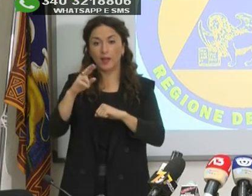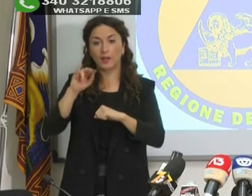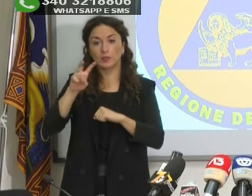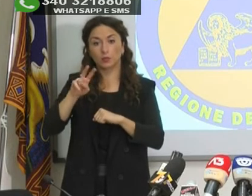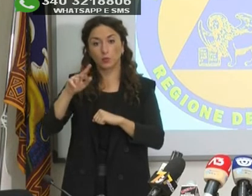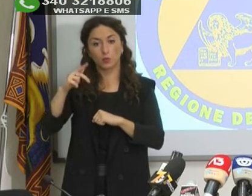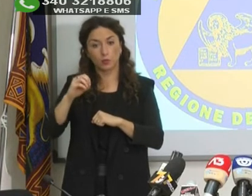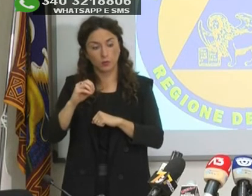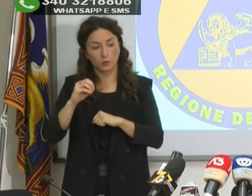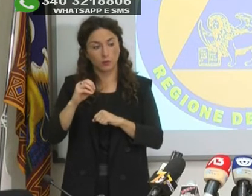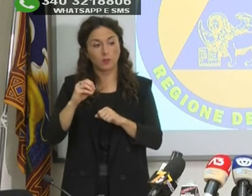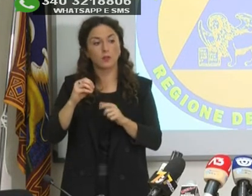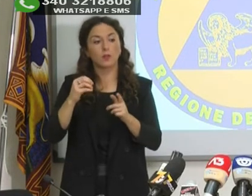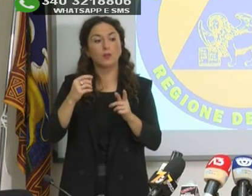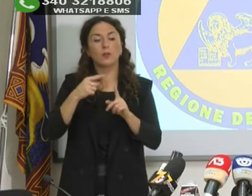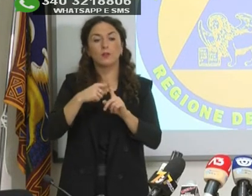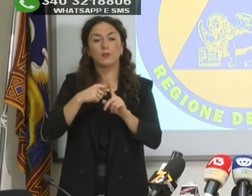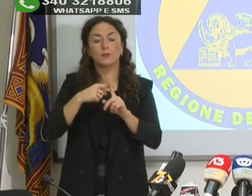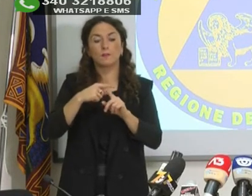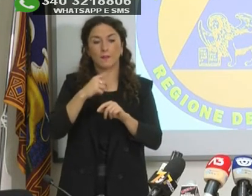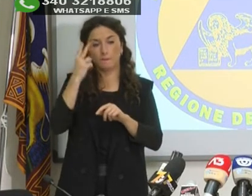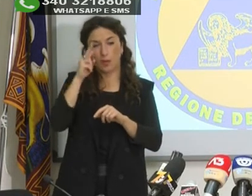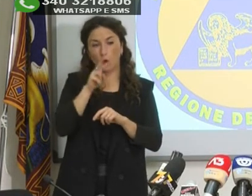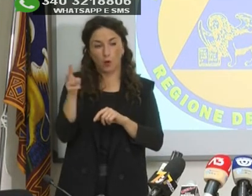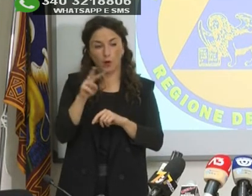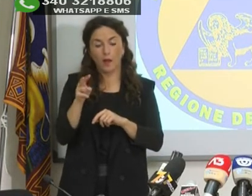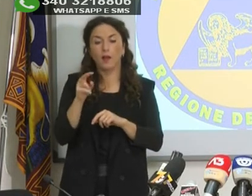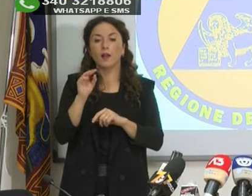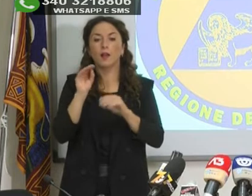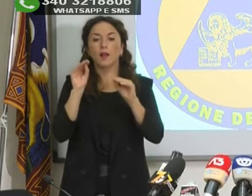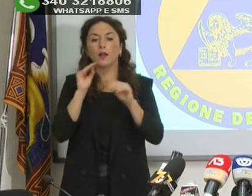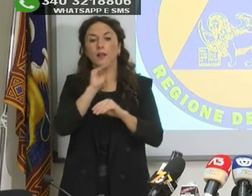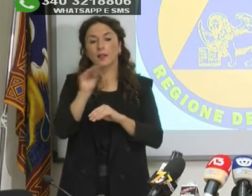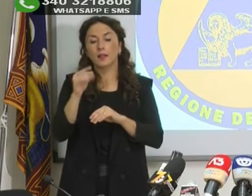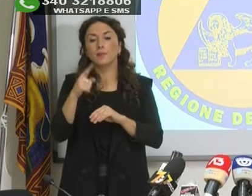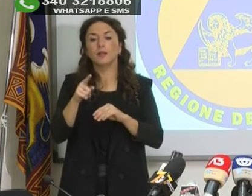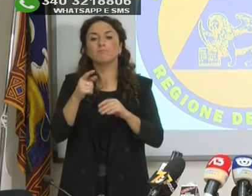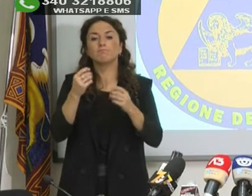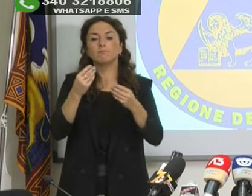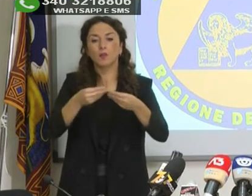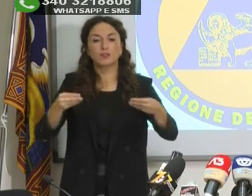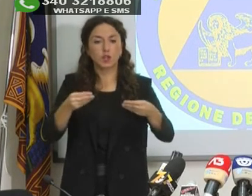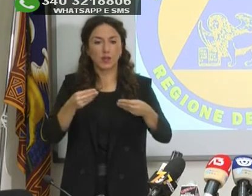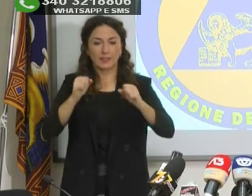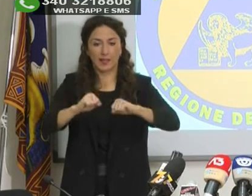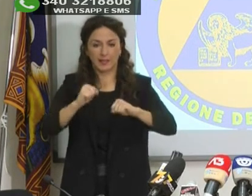Rizzuto e anche al rettore Rizzuto e Nocini di Verona, chiedendo, per quanto riguarda le professioni sanitarie, quindi gli